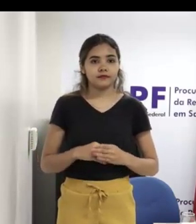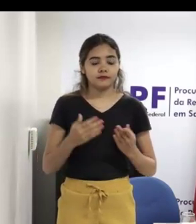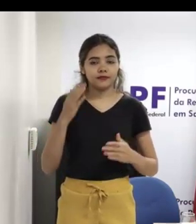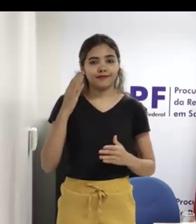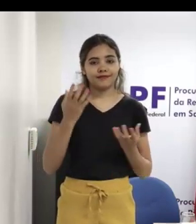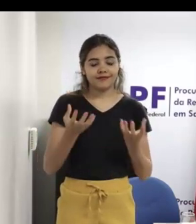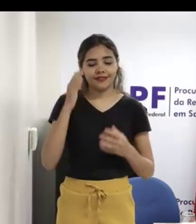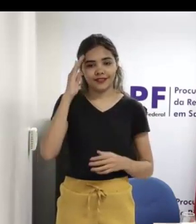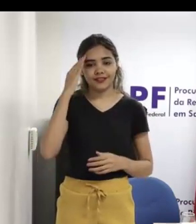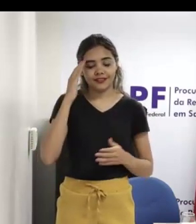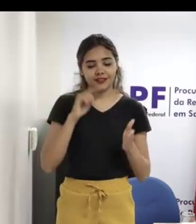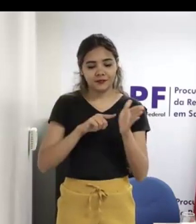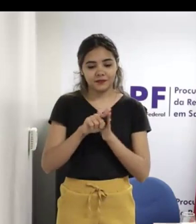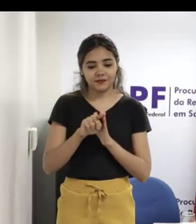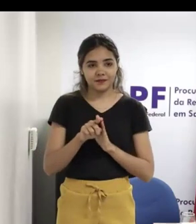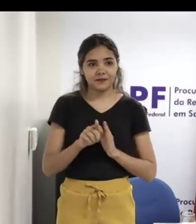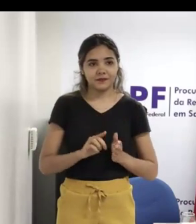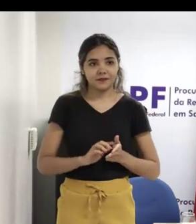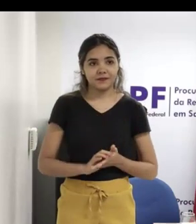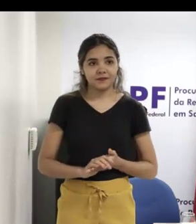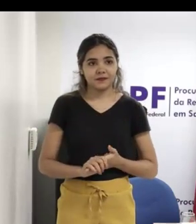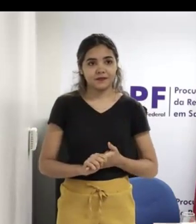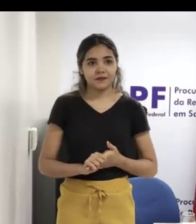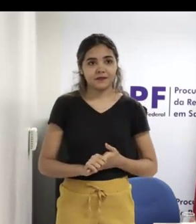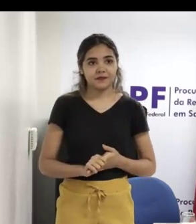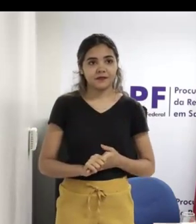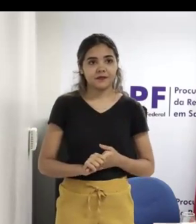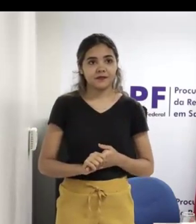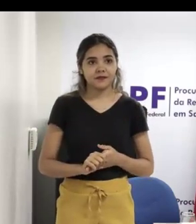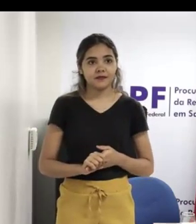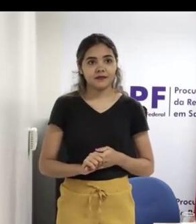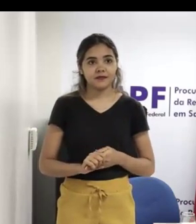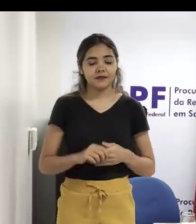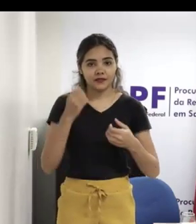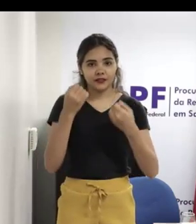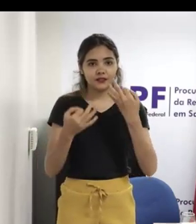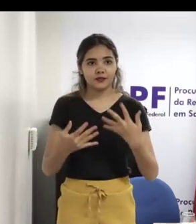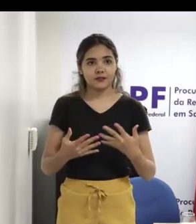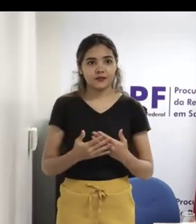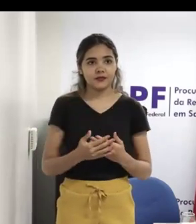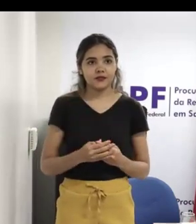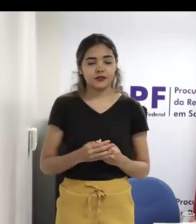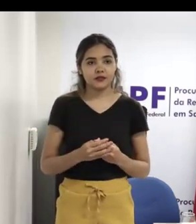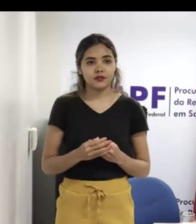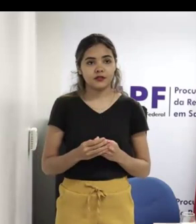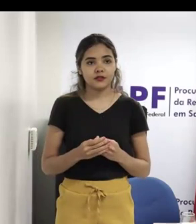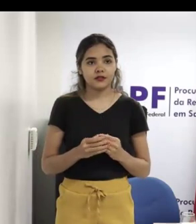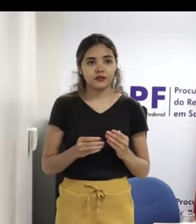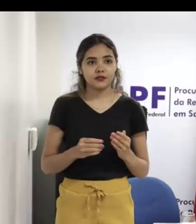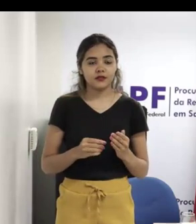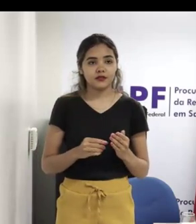desses operadoras manterem registrados até por 5 anos é ele Pergunta assim Como resguardar as